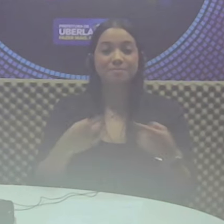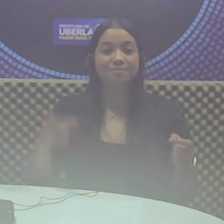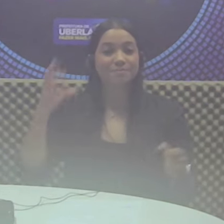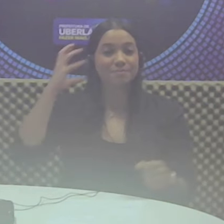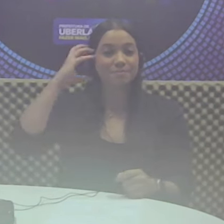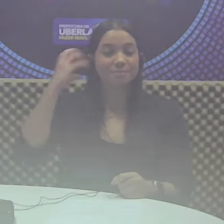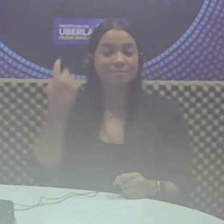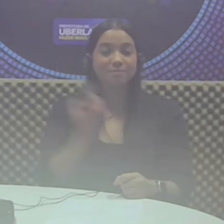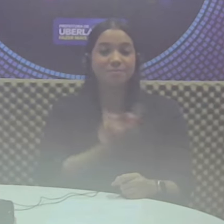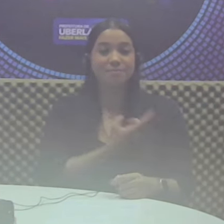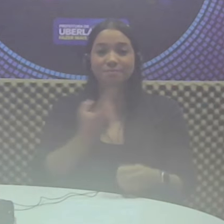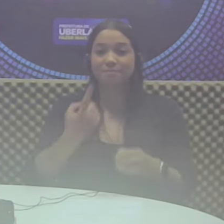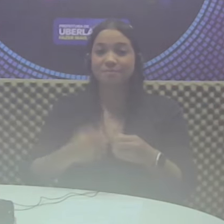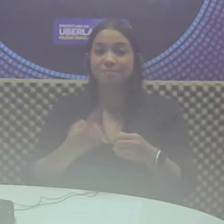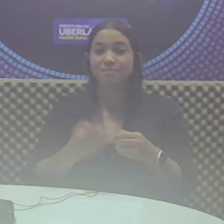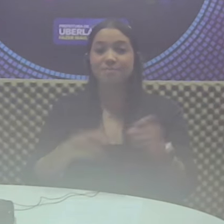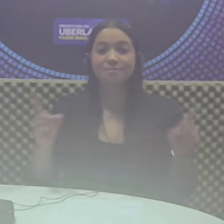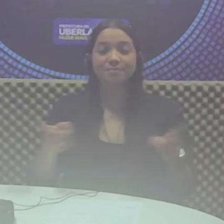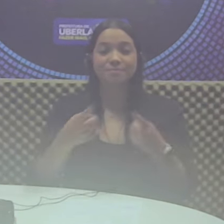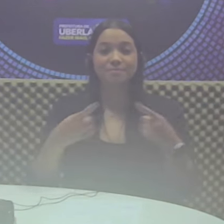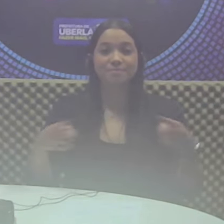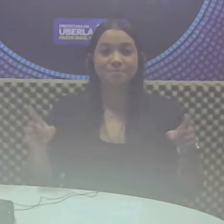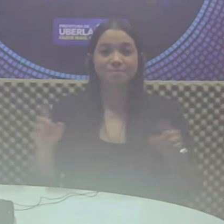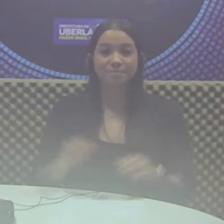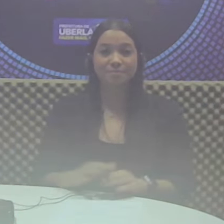Rádio Nossa Cidade.